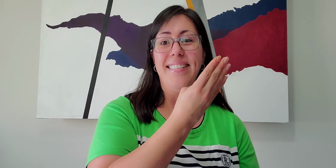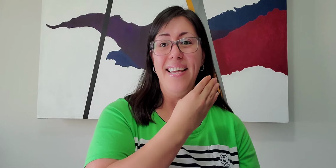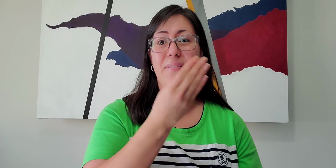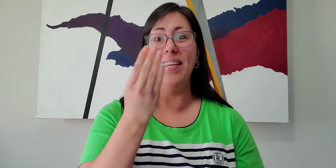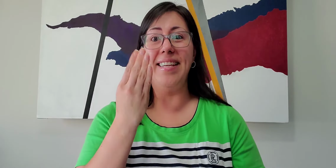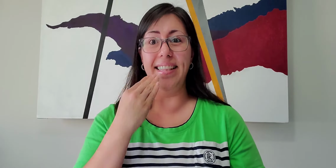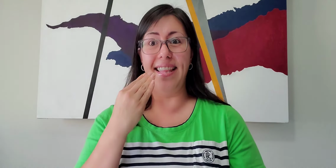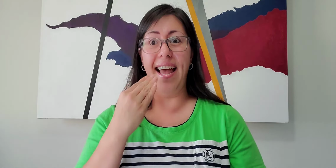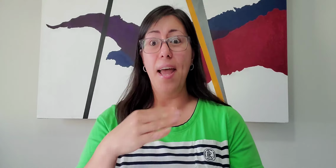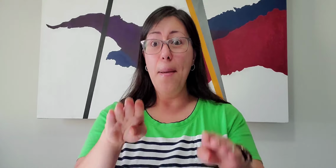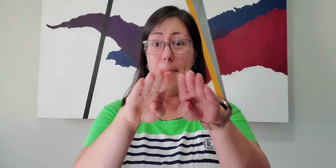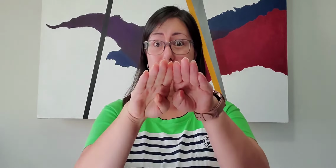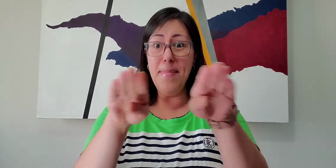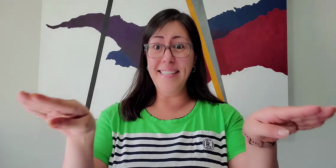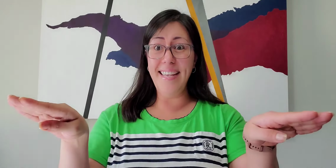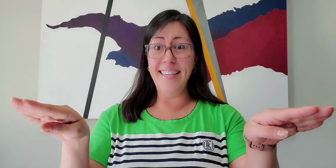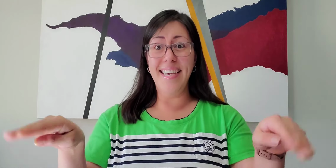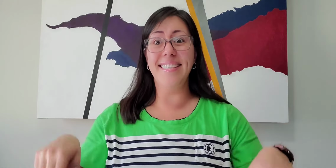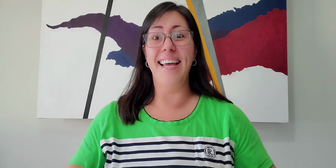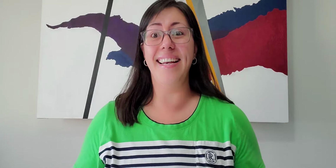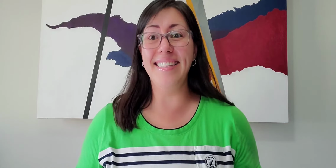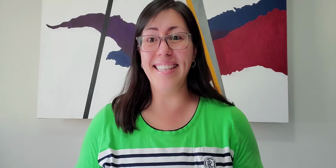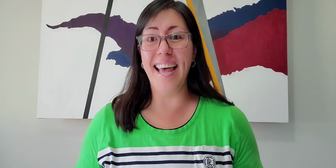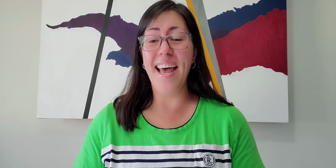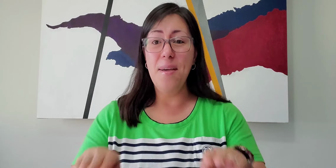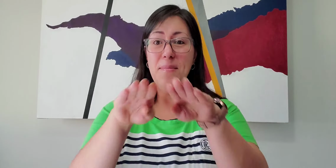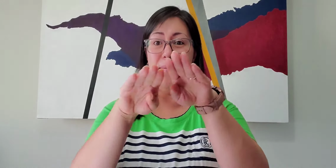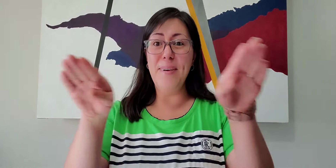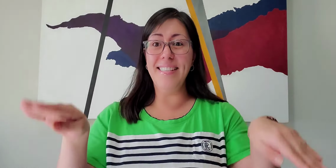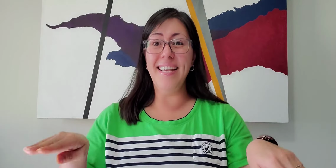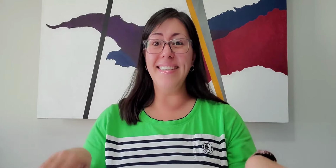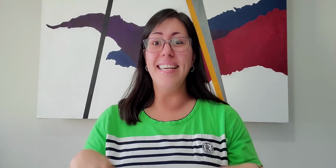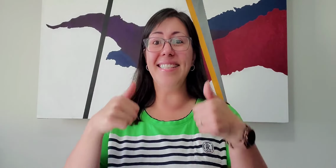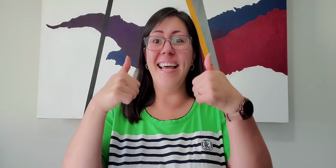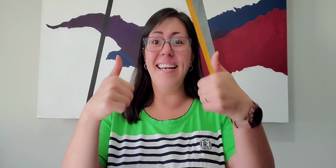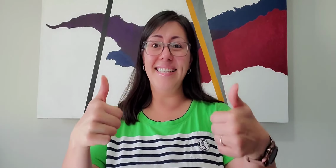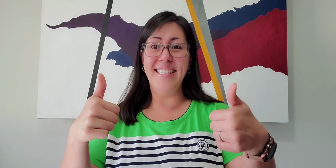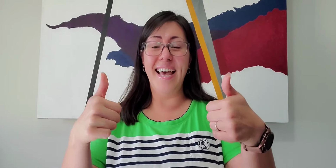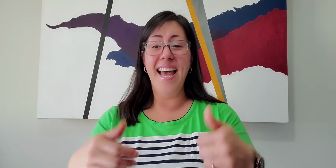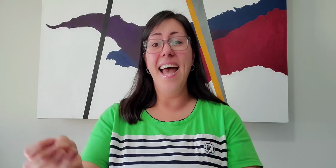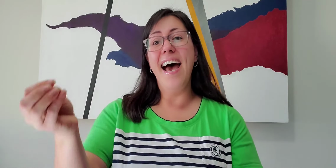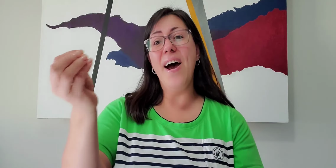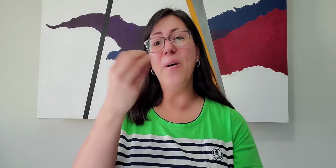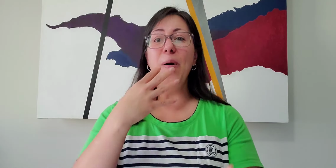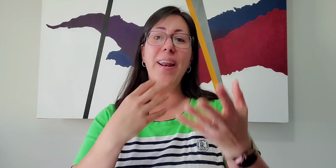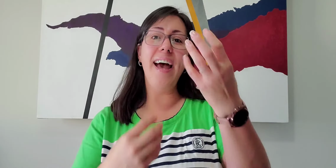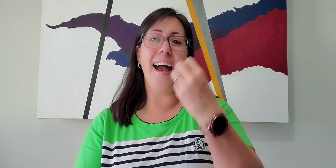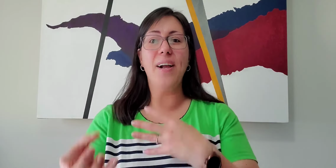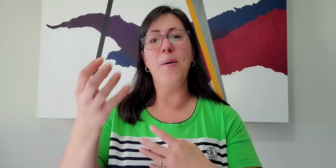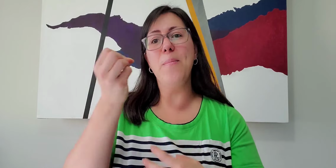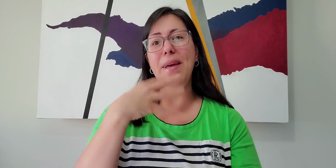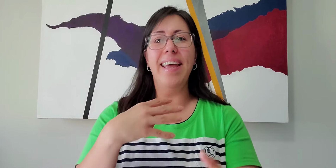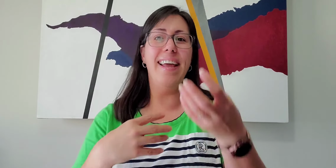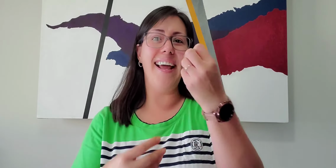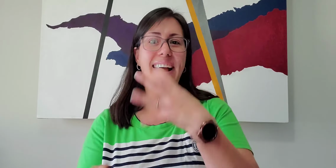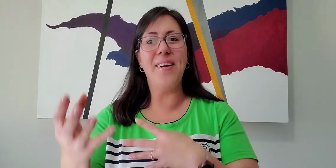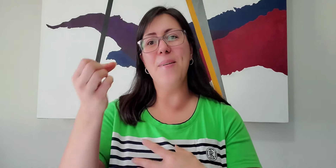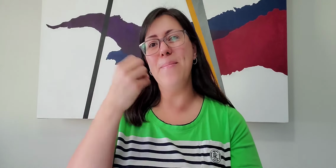servilleta mi mesa ya está lista mi mesa ya está lista ahora a comer a comer